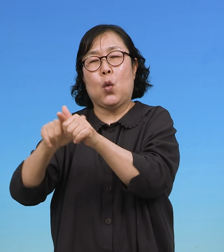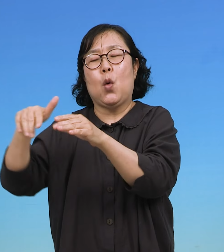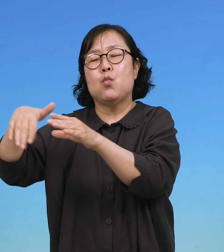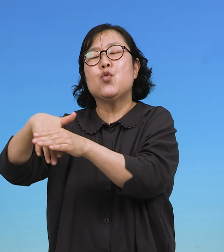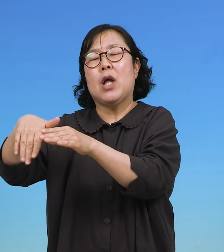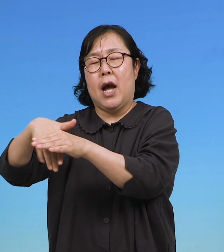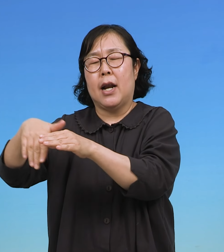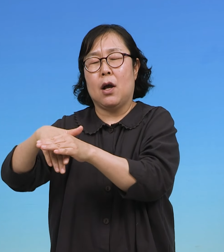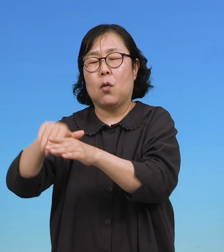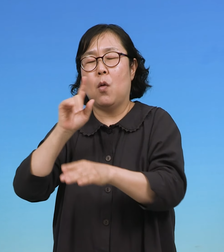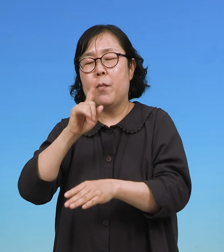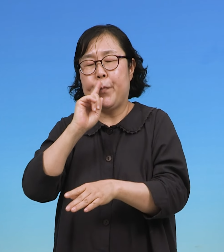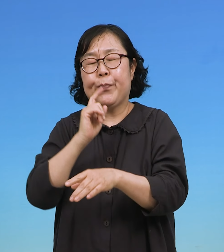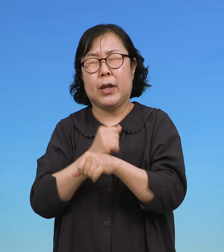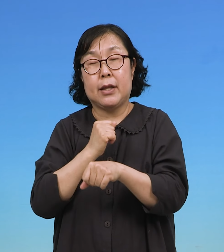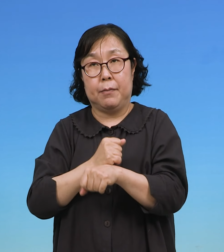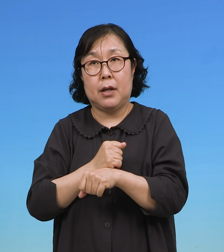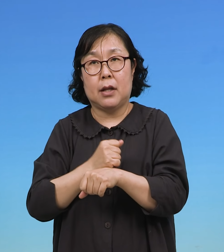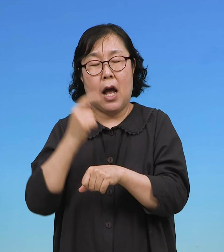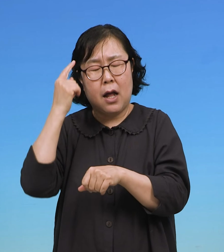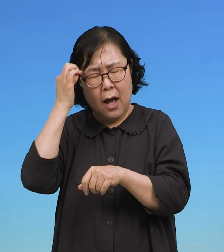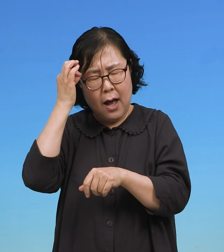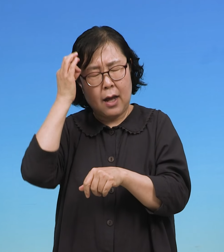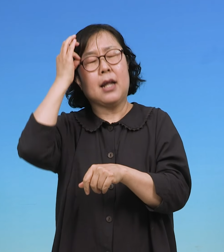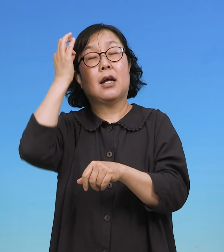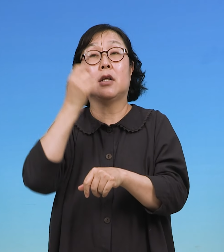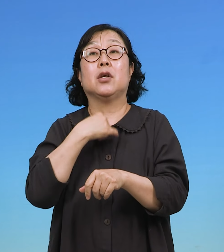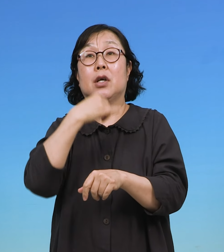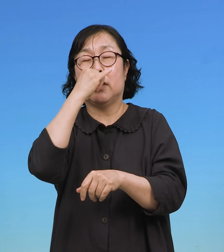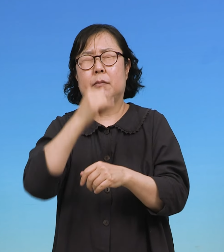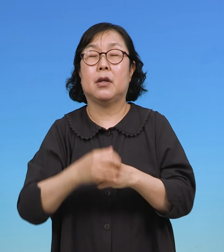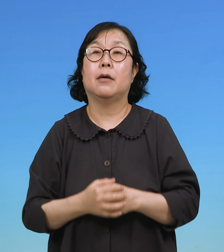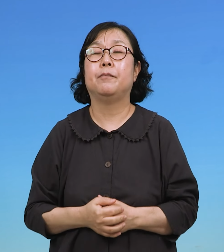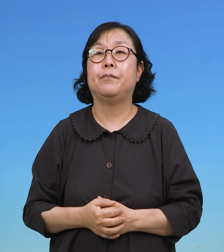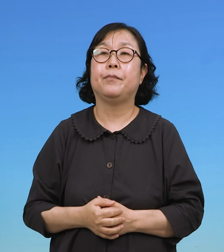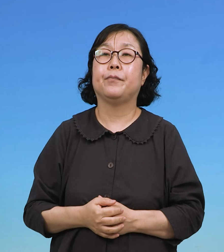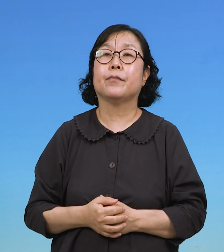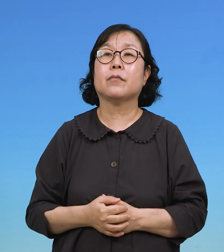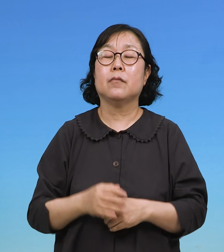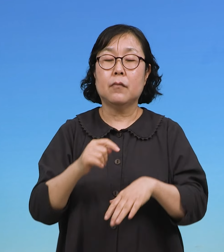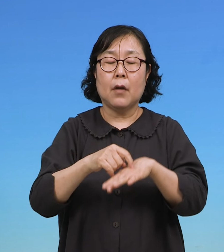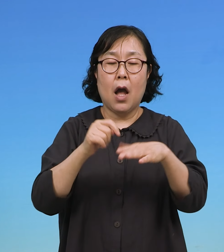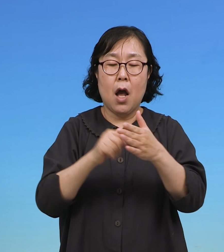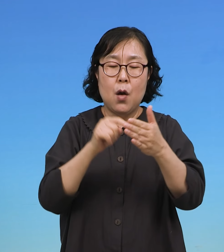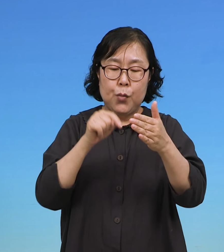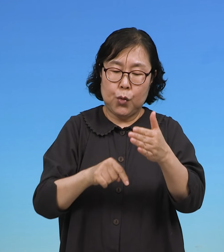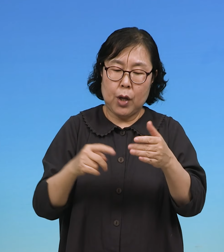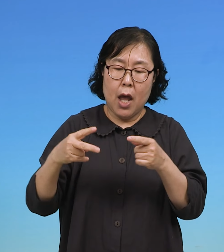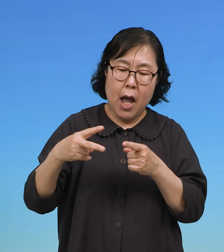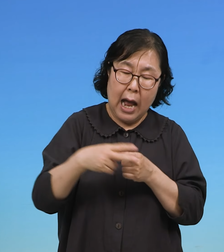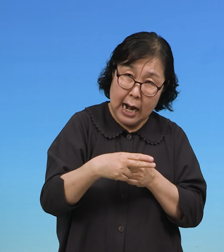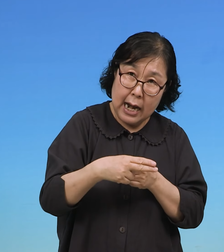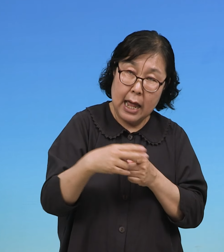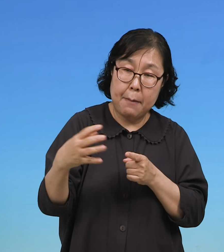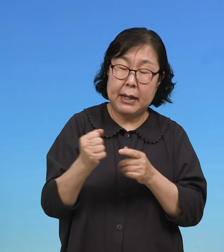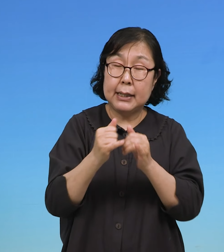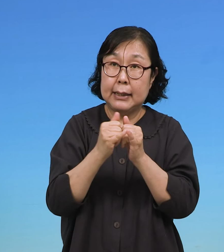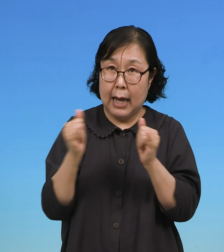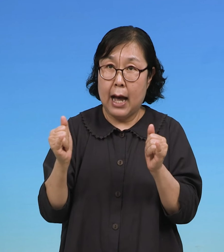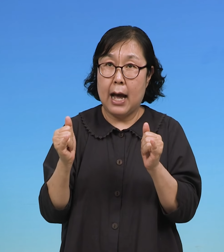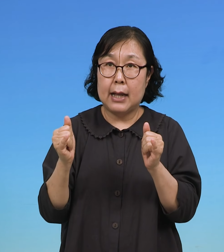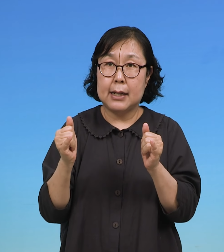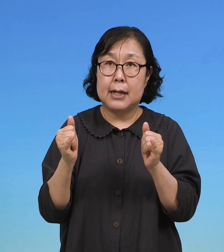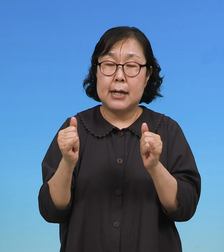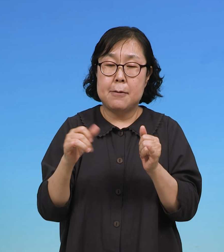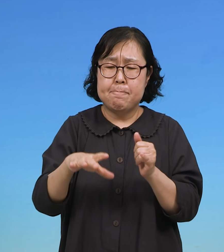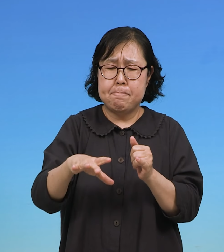아까 여러분 그 교수님의 설명을 여러분 방금 제가 읽어드렸잖아요. 마음에 할례를 받은 자는